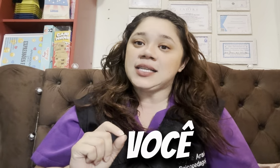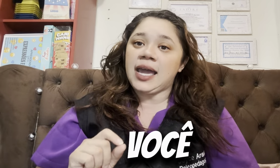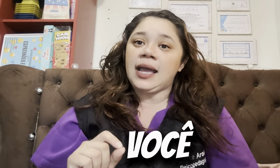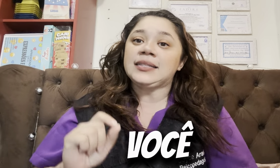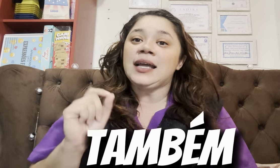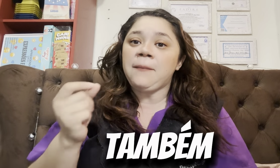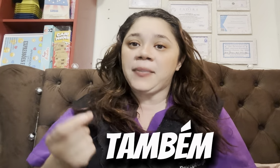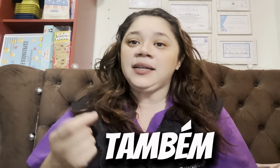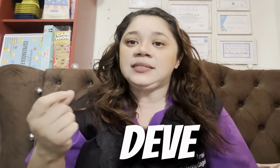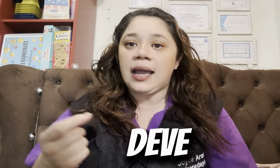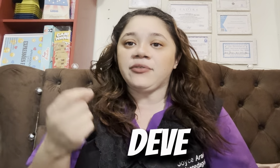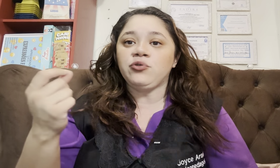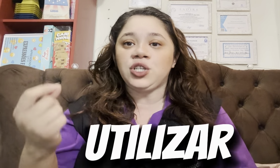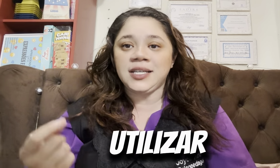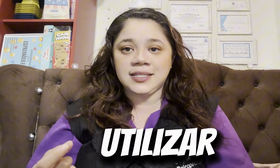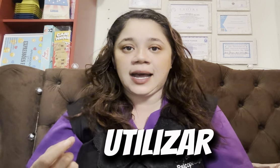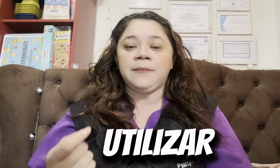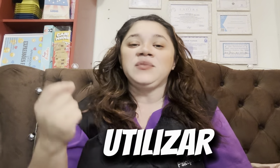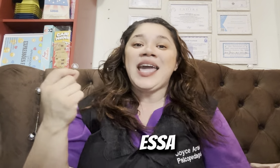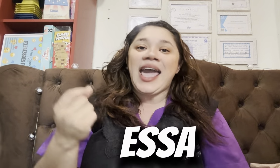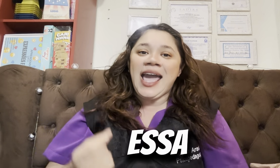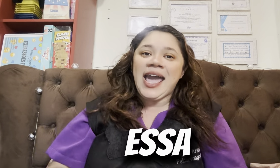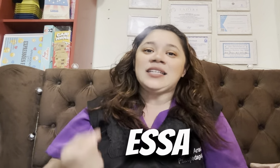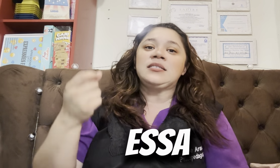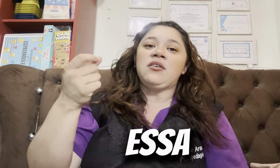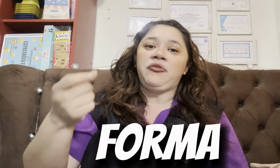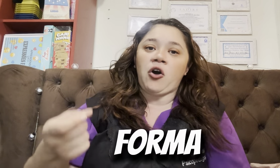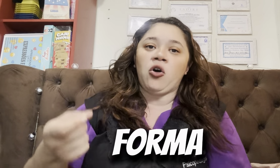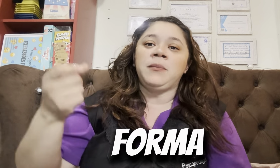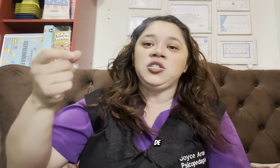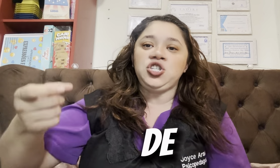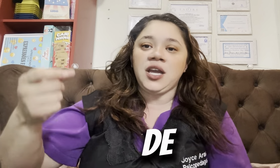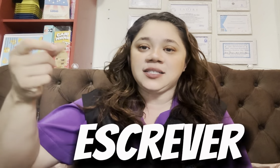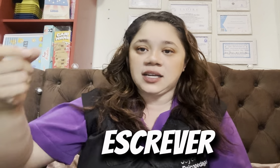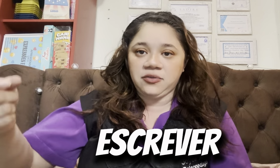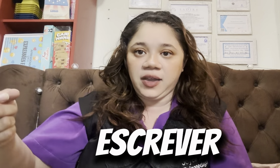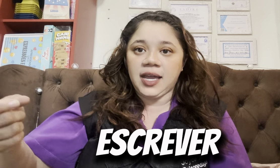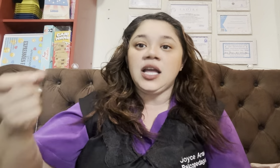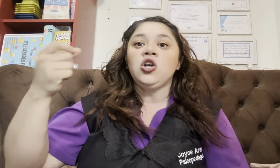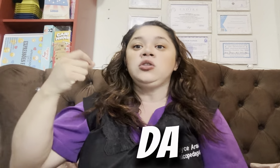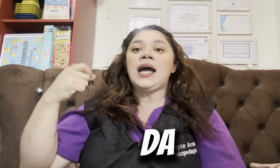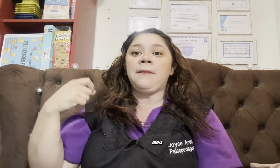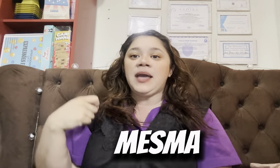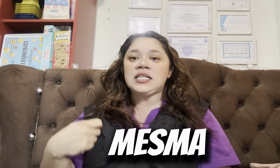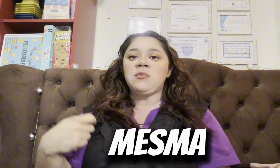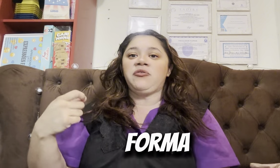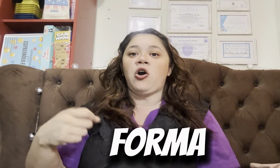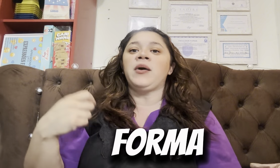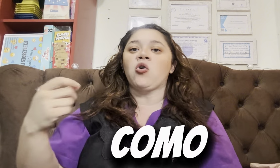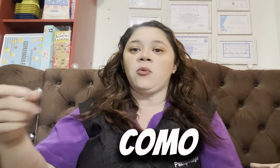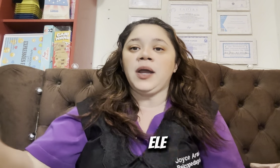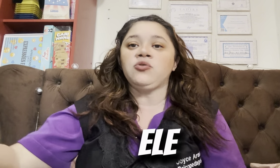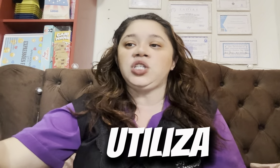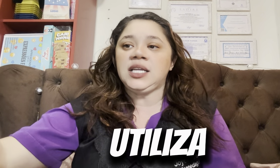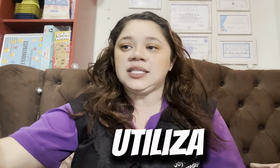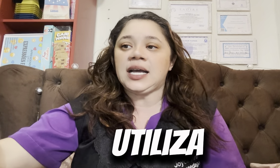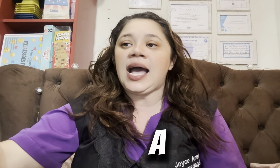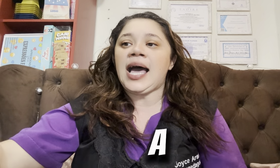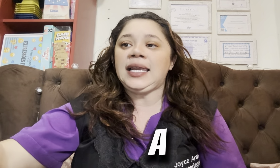você também deve utilizar essa forma de escrever da mesma forma como ele utiliza a